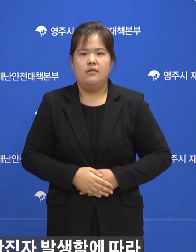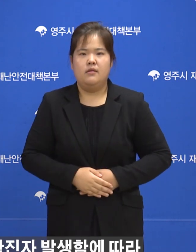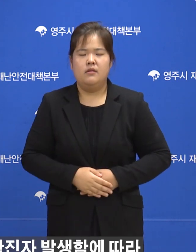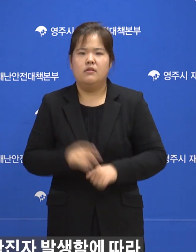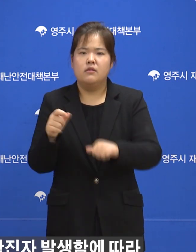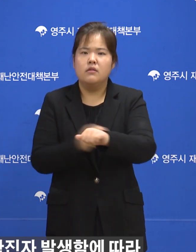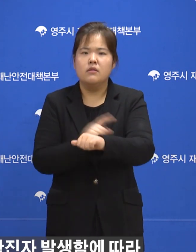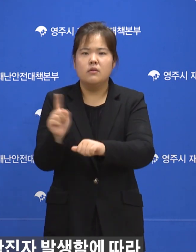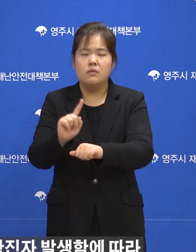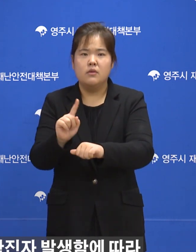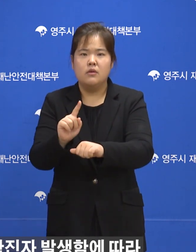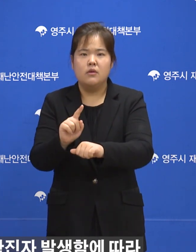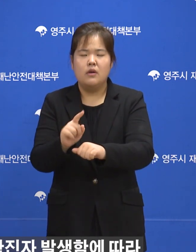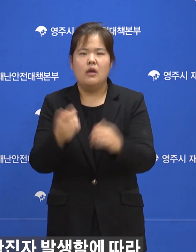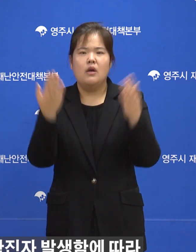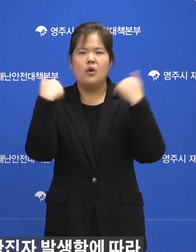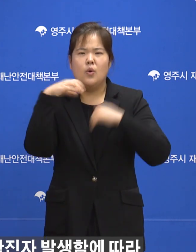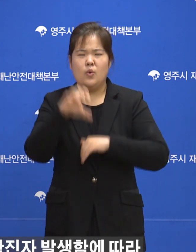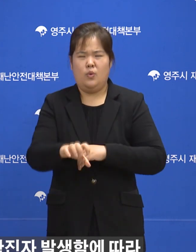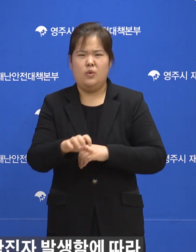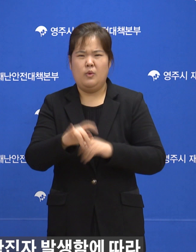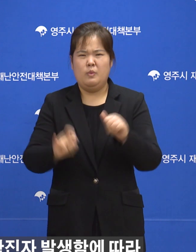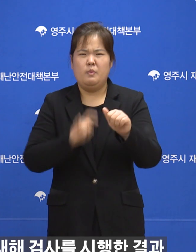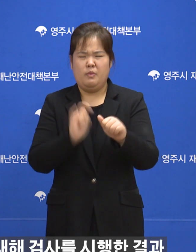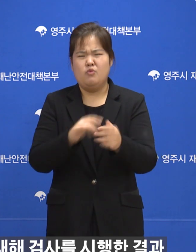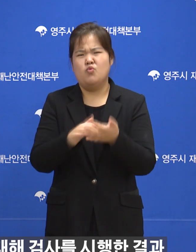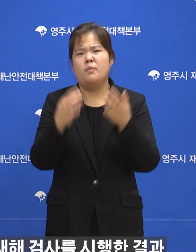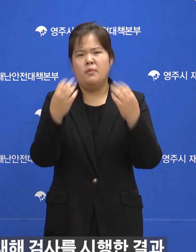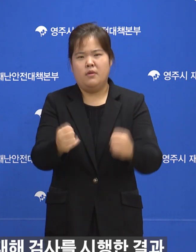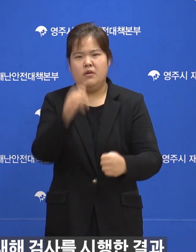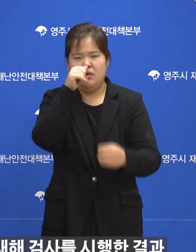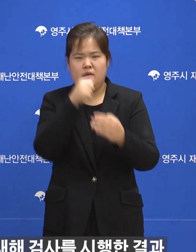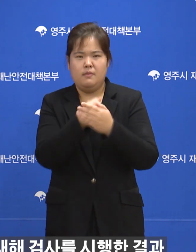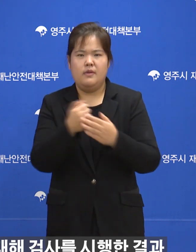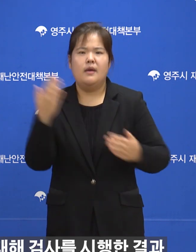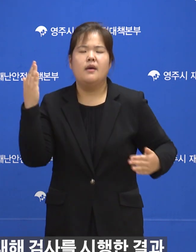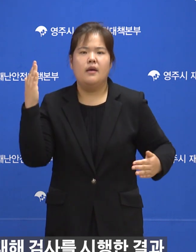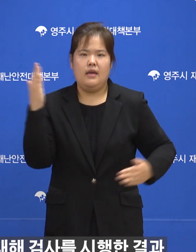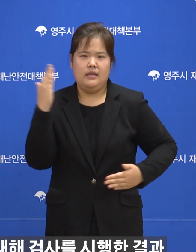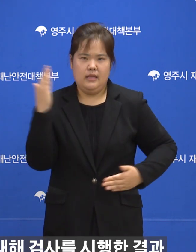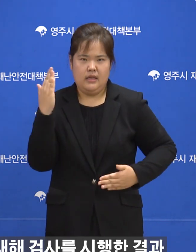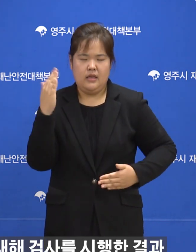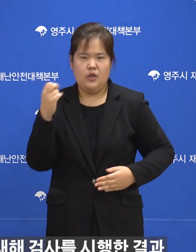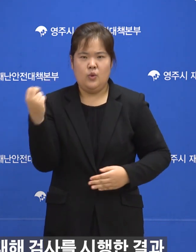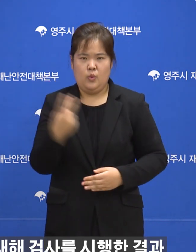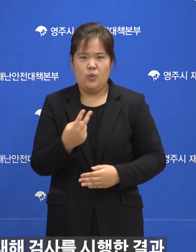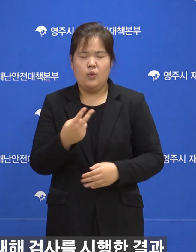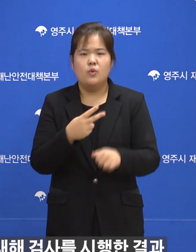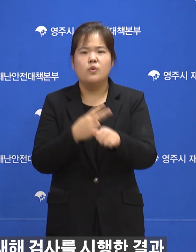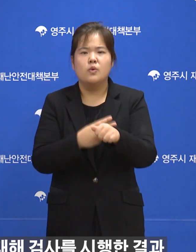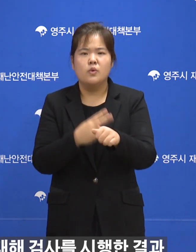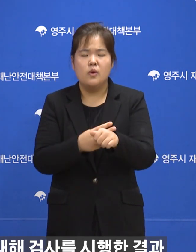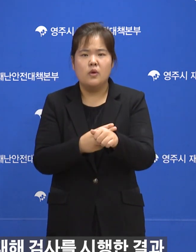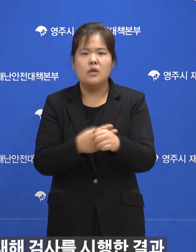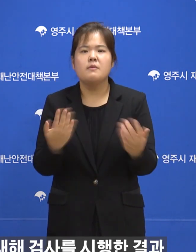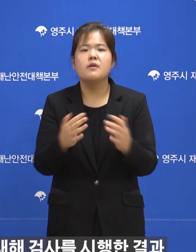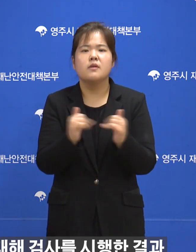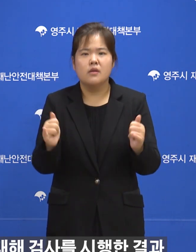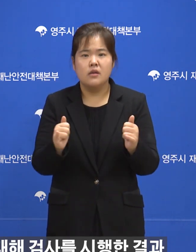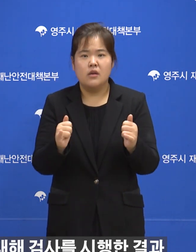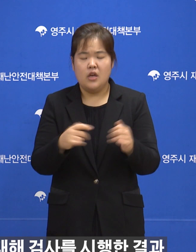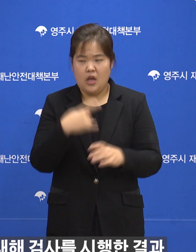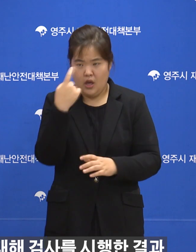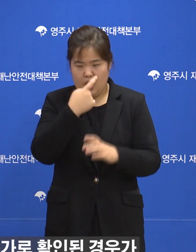특히 지역 학교에서 많은 확진자가 발생함에 따라 학생을 비롯한 교직원 전체에 대해 검사를 시행한